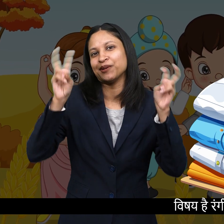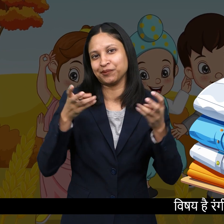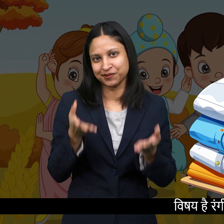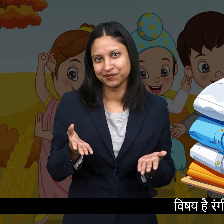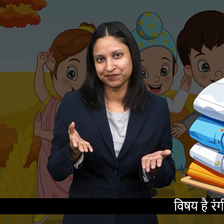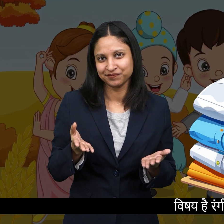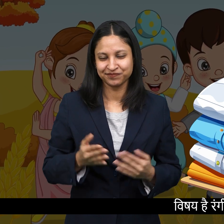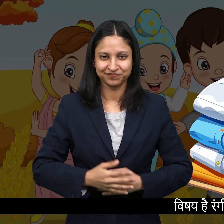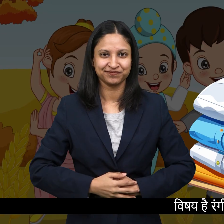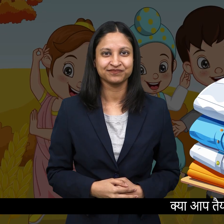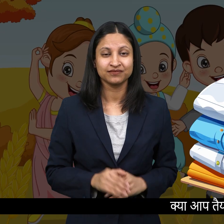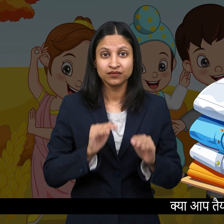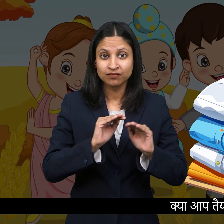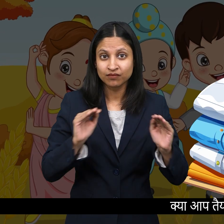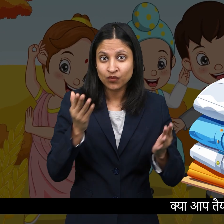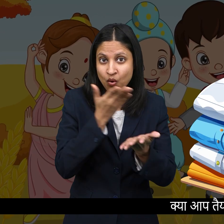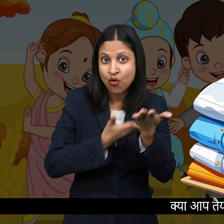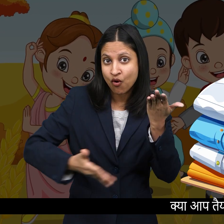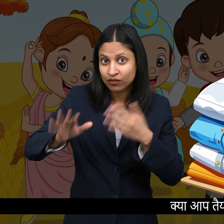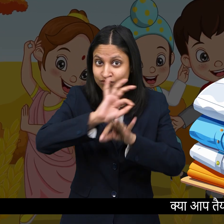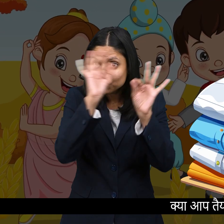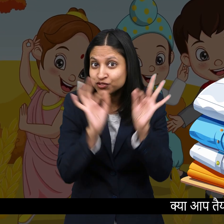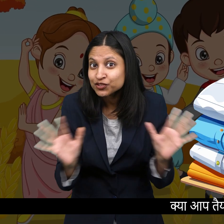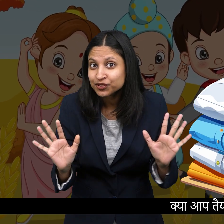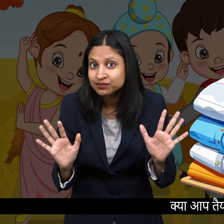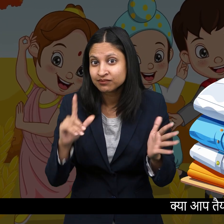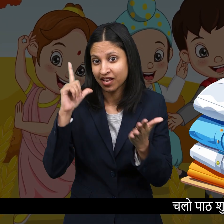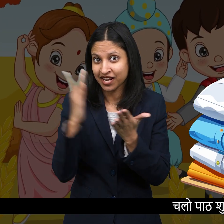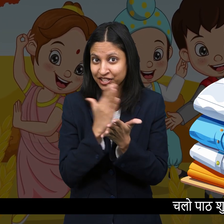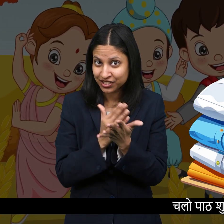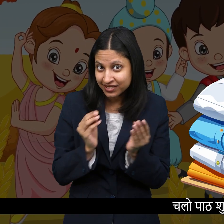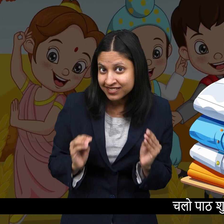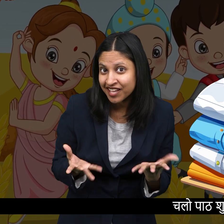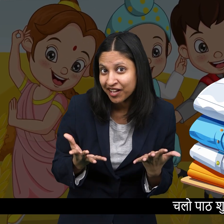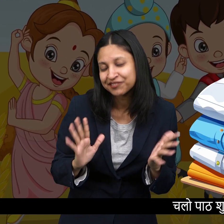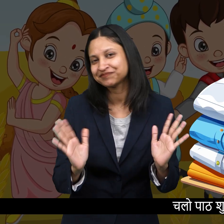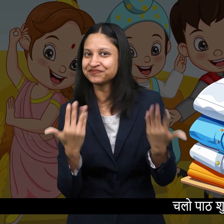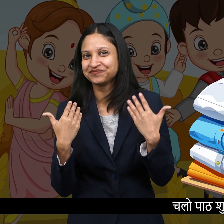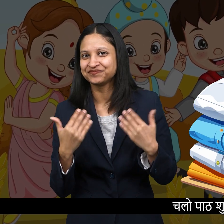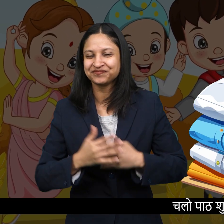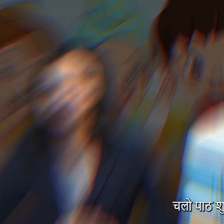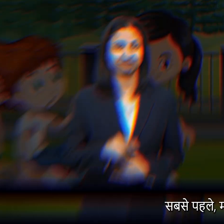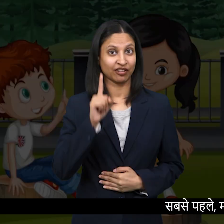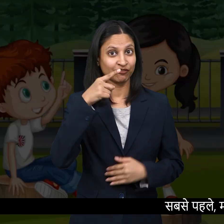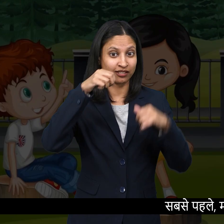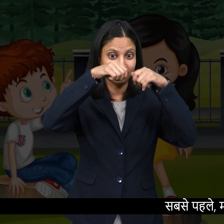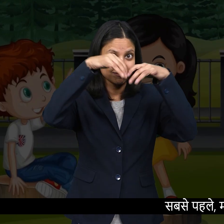पोशाकें। क्या आप तैयार हैं बच्चों? चलो पाठ शुरू करते हैं। सबसे पहले माइंड